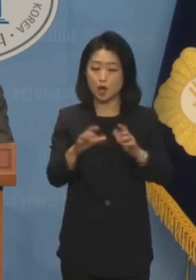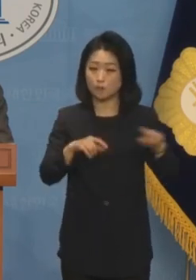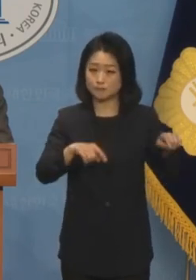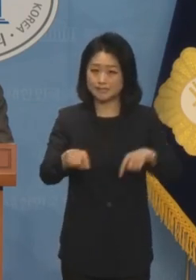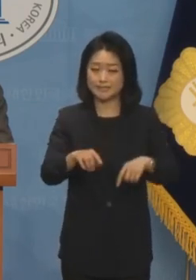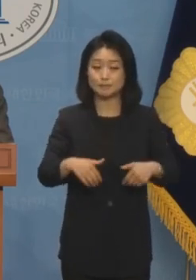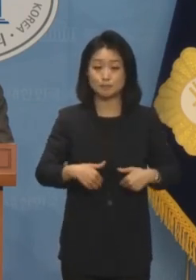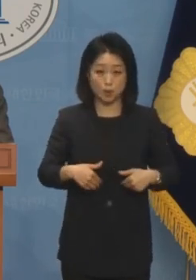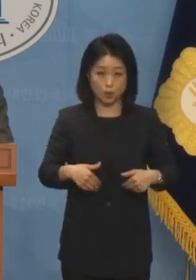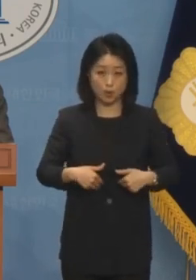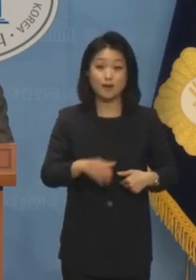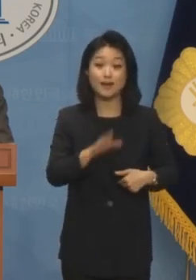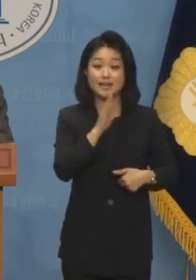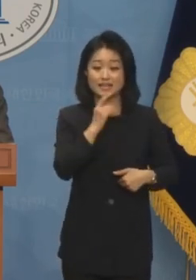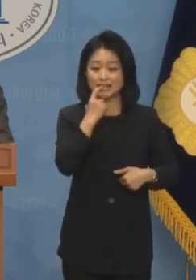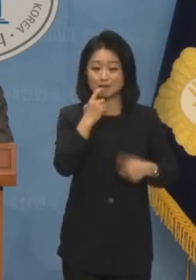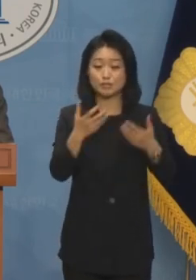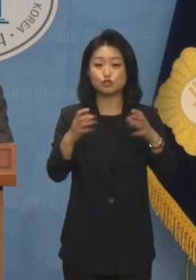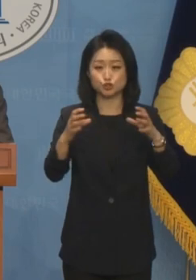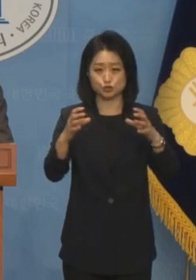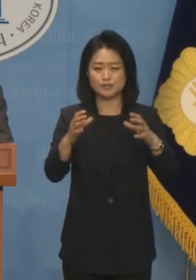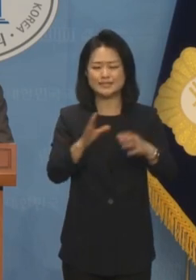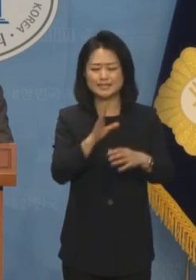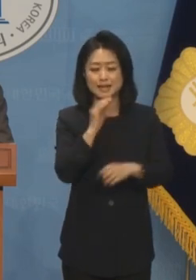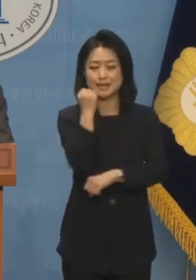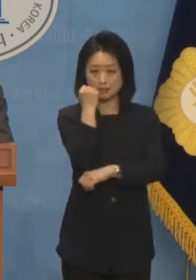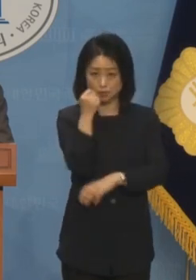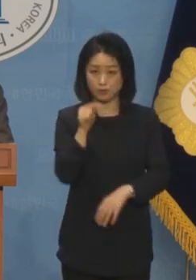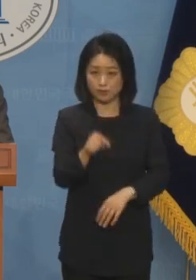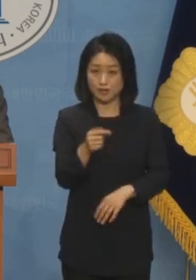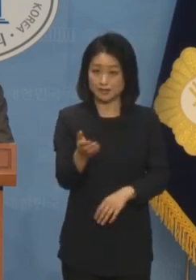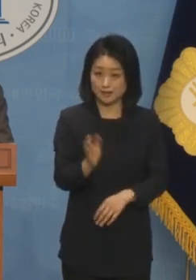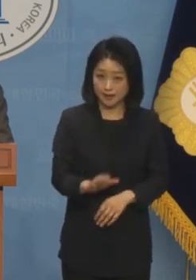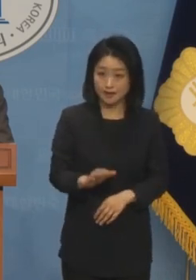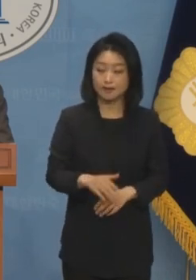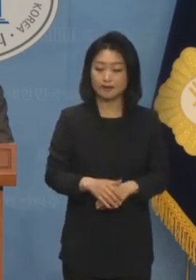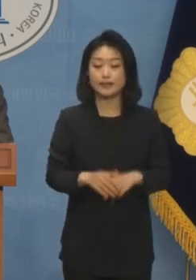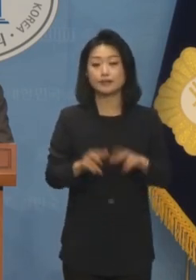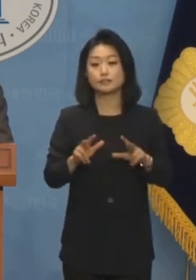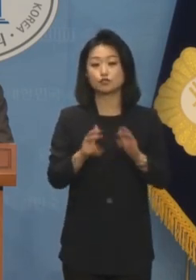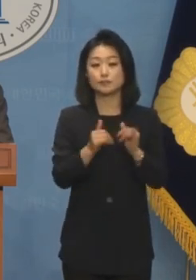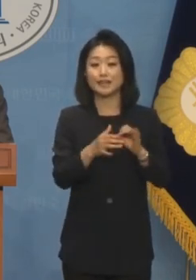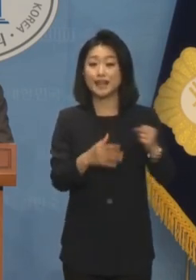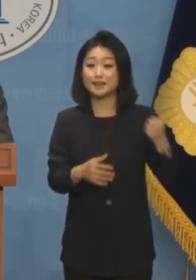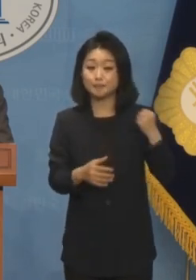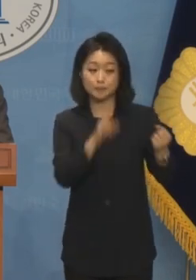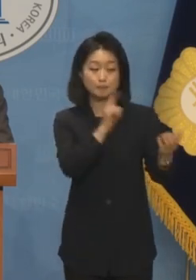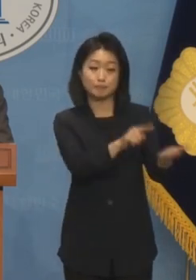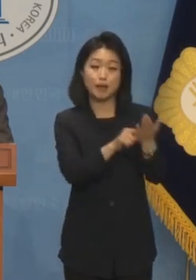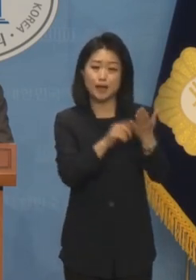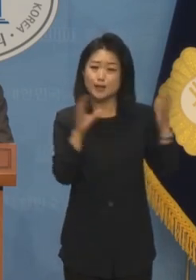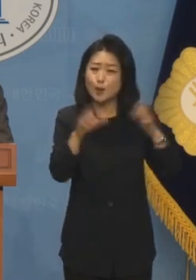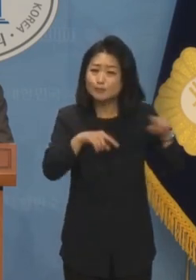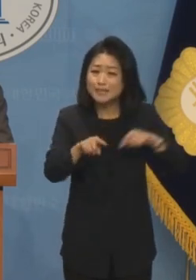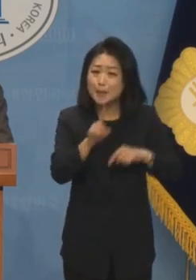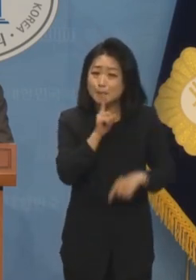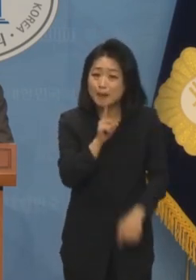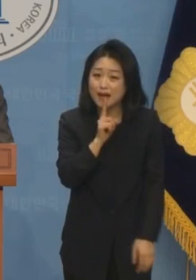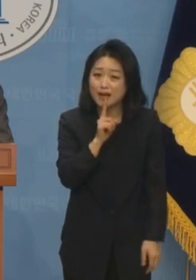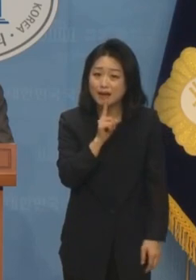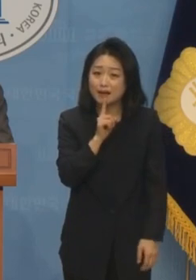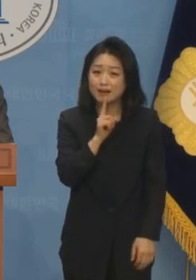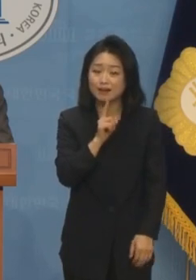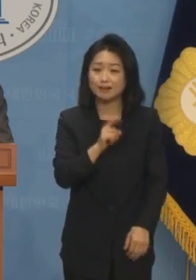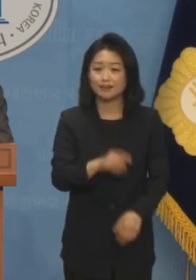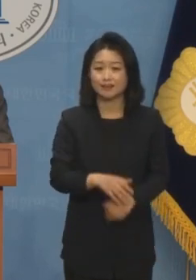당연히 해야 하는 민주주의의 기본입니다. 하지만 지금 국민의힘에서 내놓는 협치라는 말은